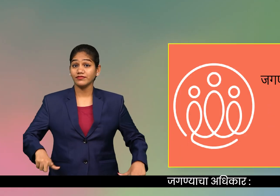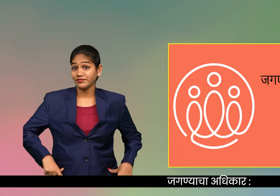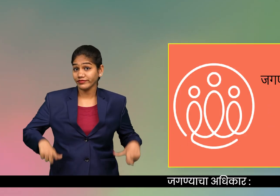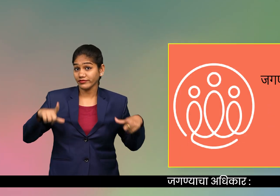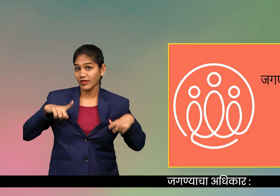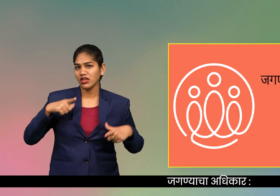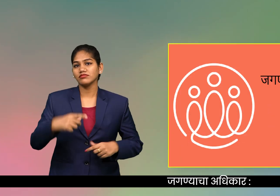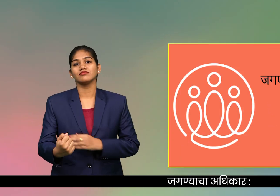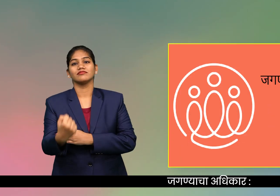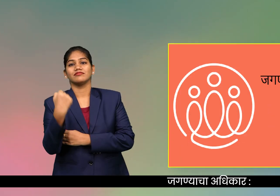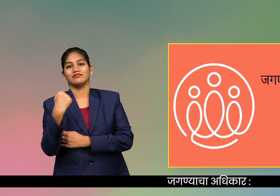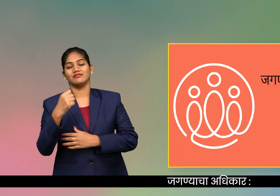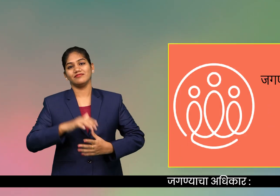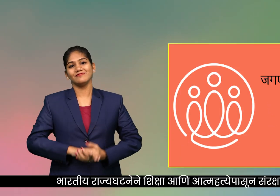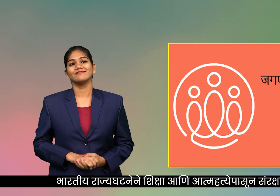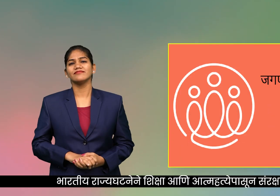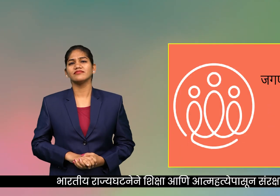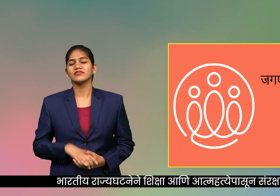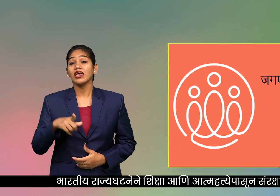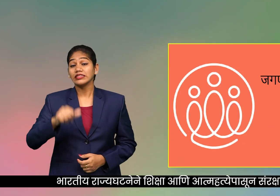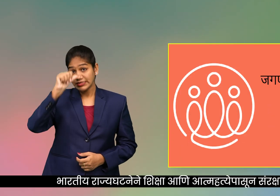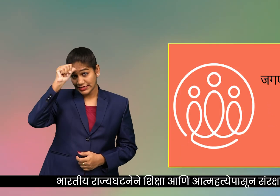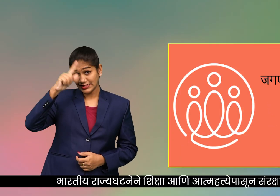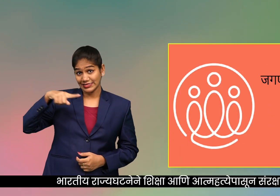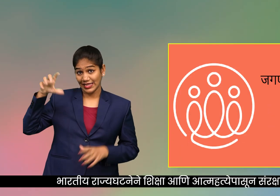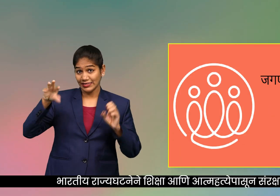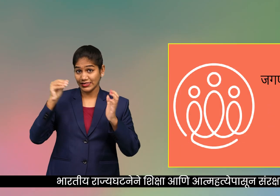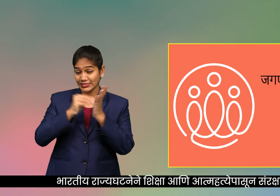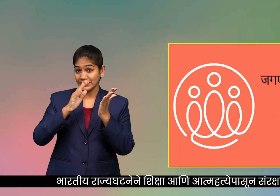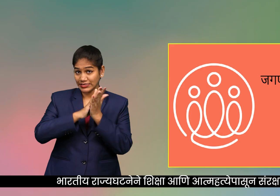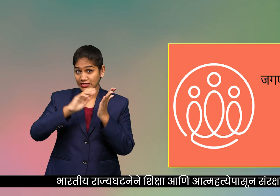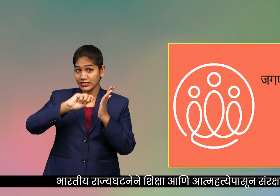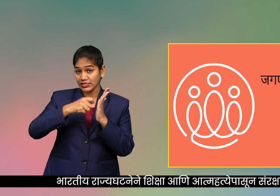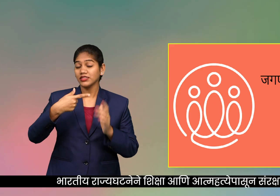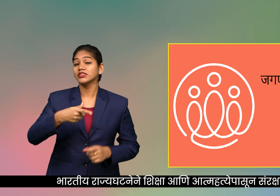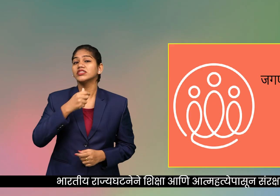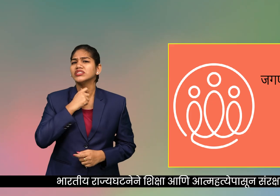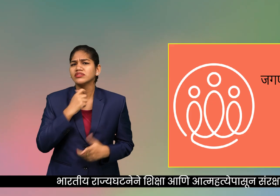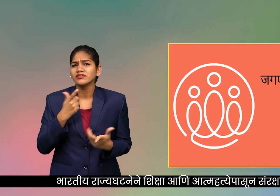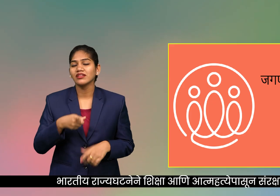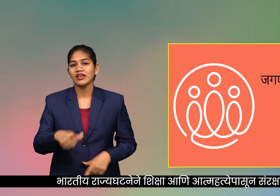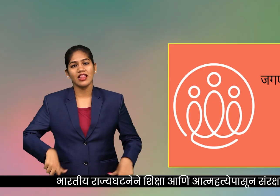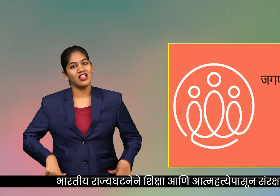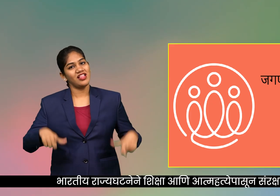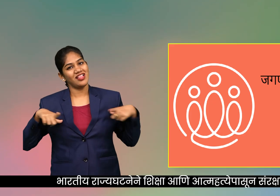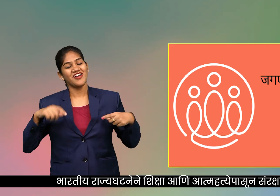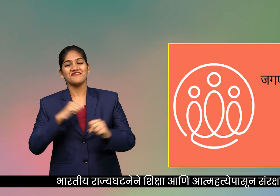जगण्याचा अधिकार. भारतीय राज्यघटनेने शिक्षा आणि आत्महत्येपासून